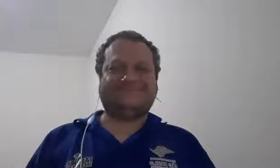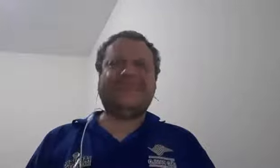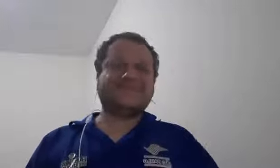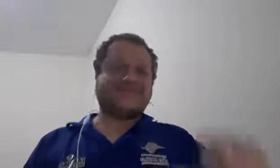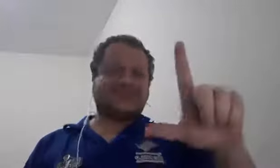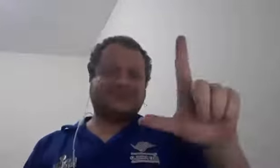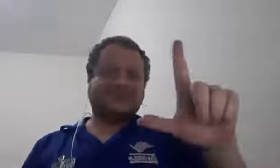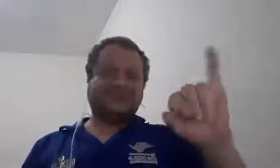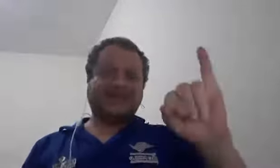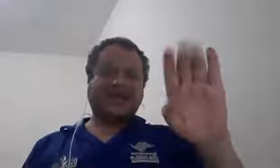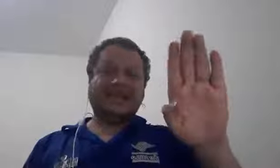Estação,